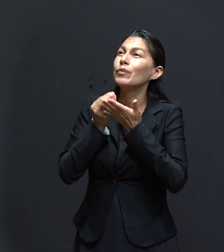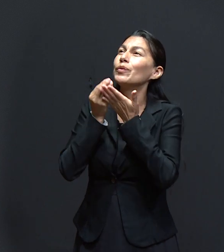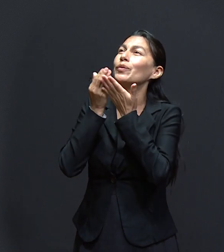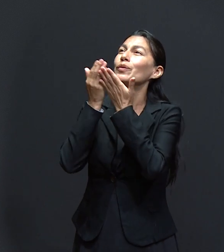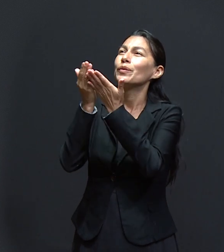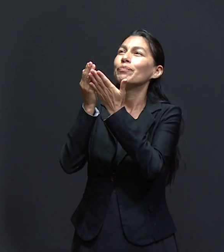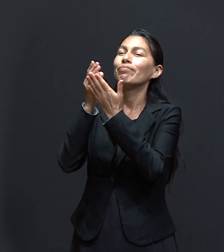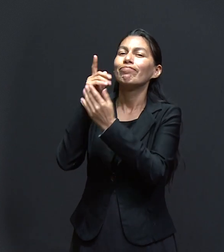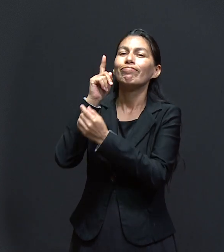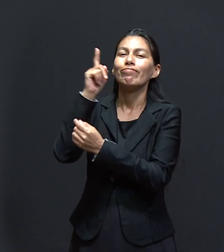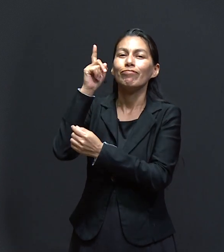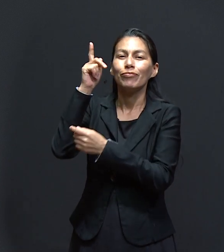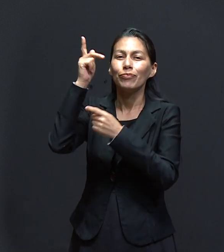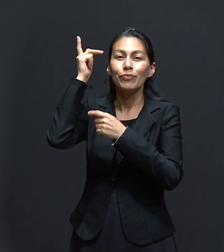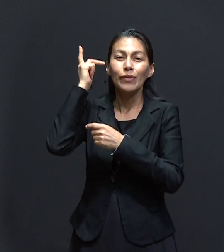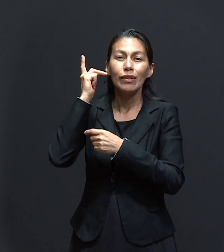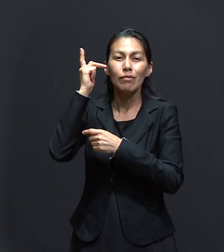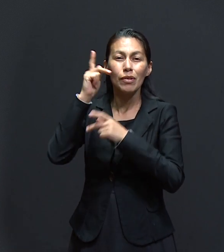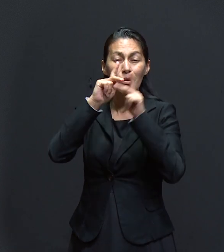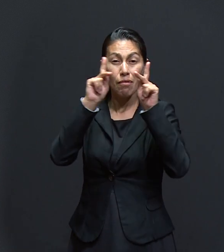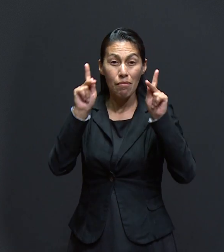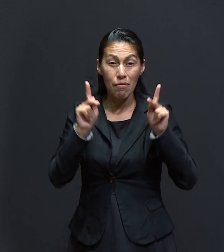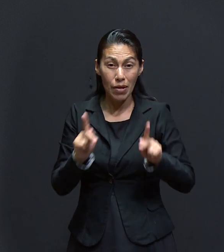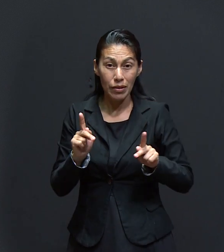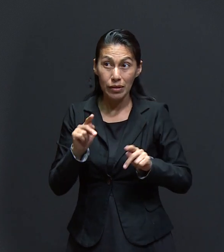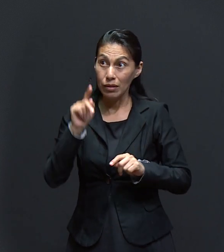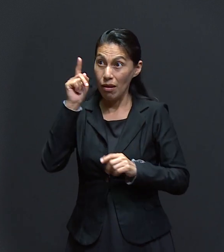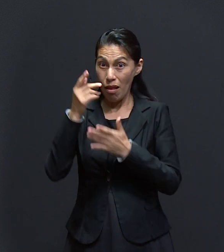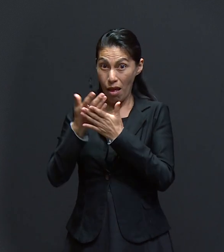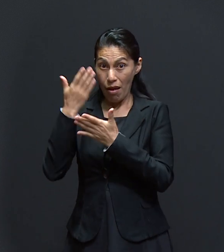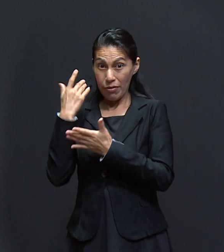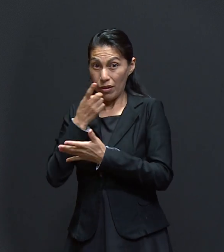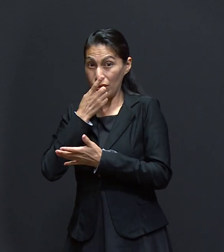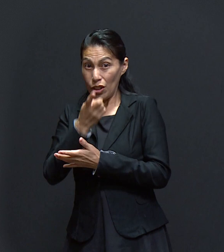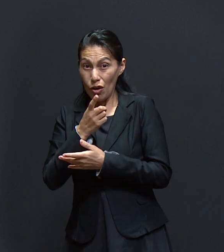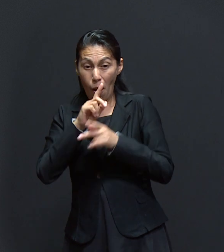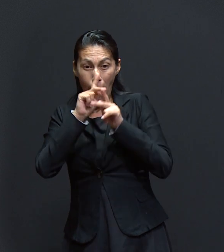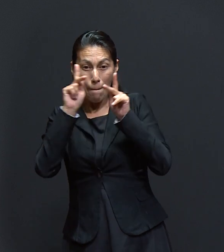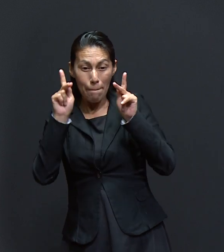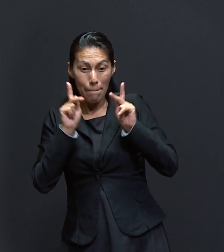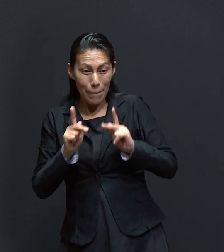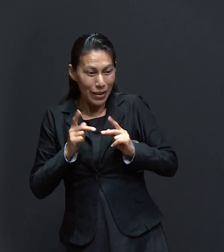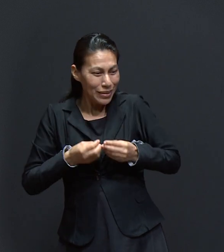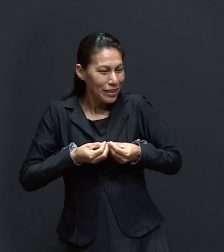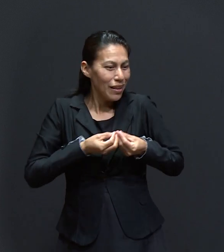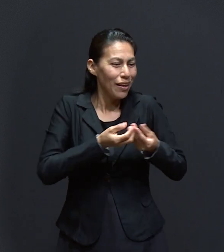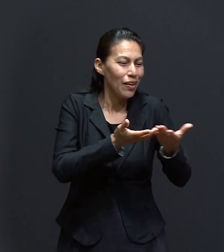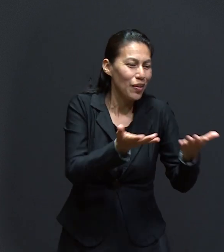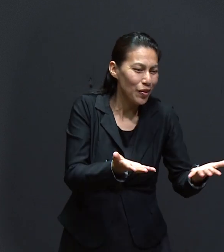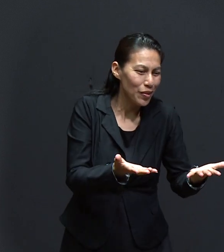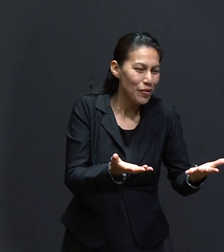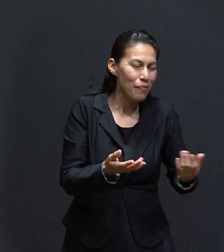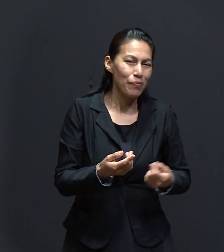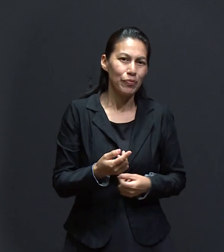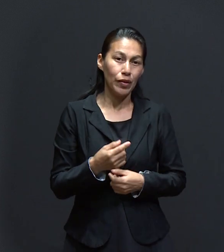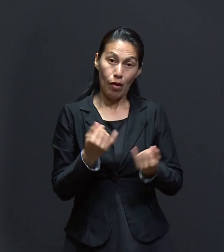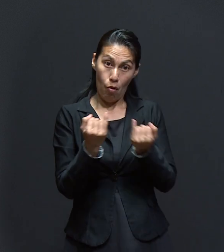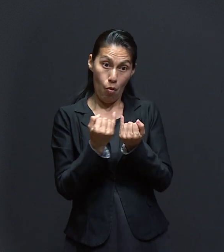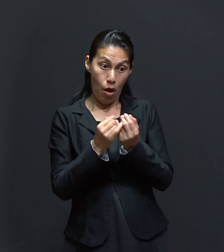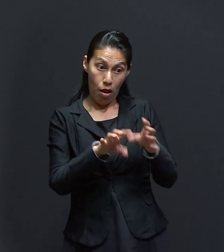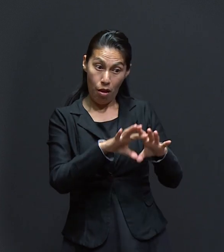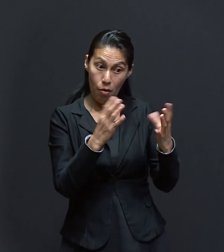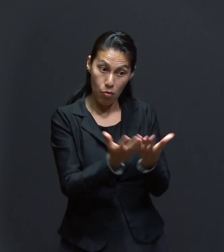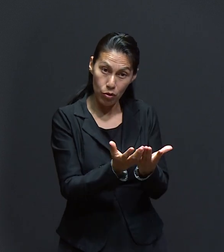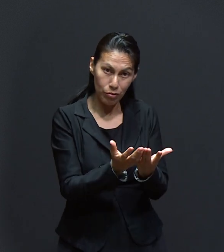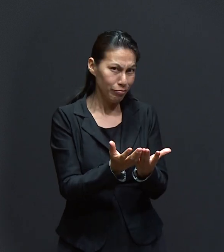dijo mi pasos dejo mi paso estoy no como el mundo la da yo os la doy no se